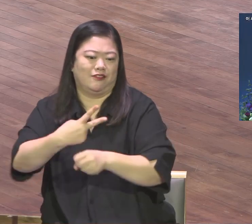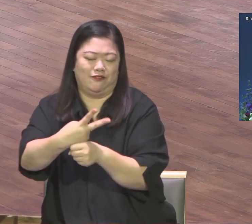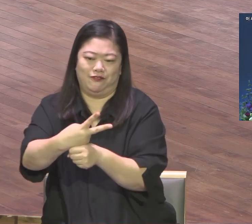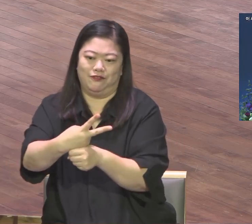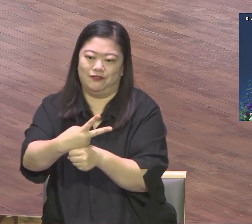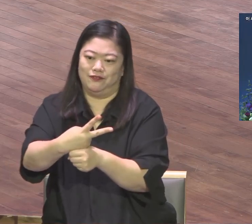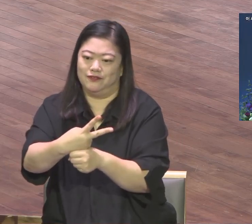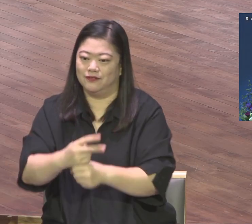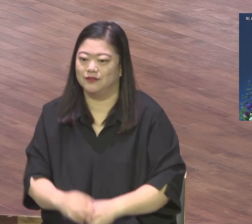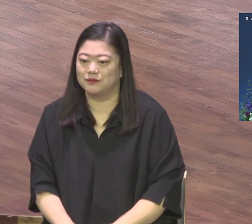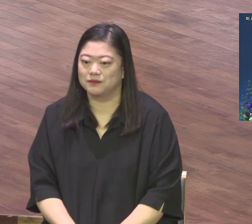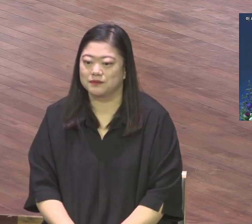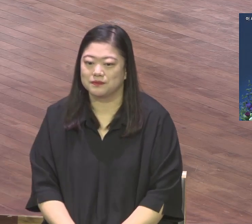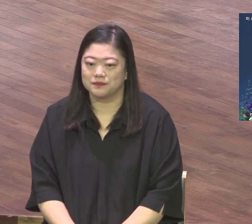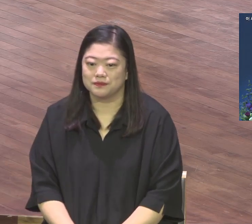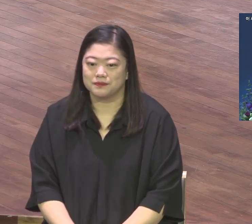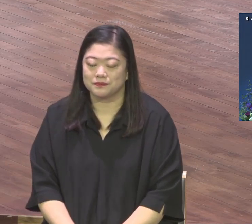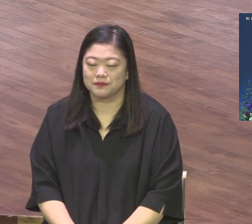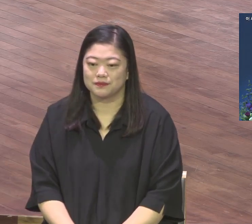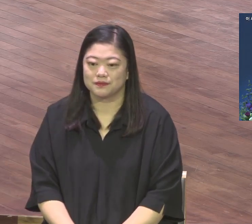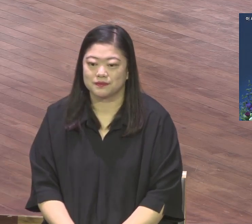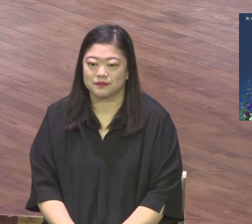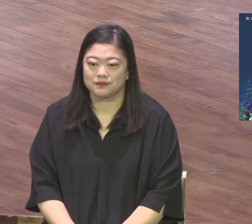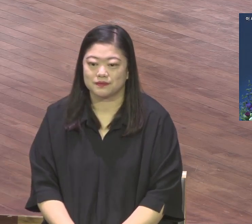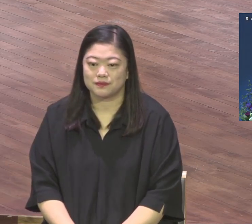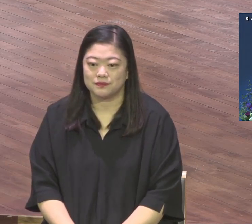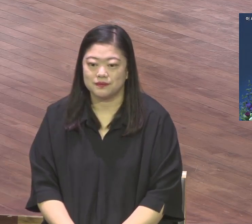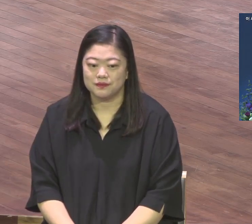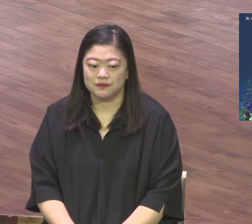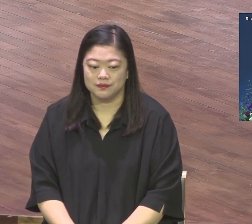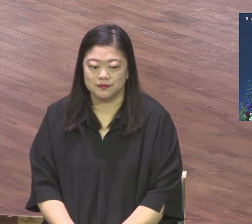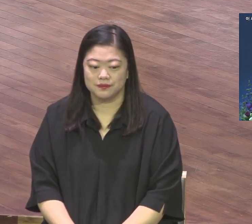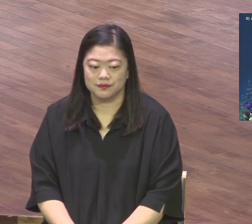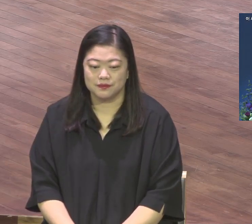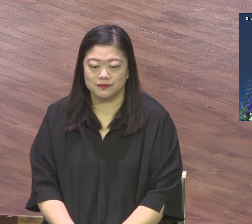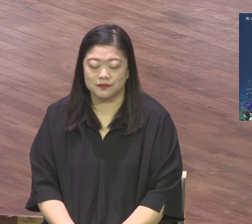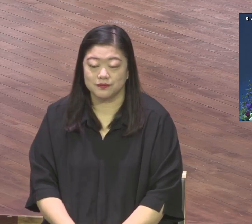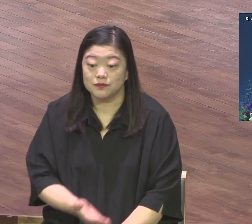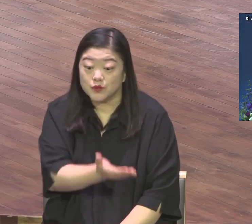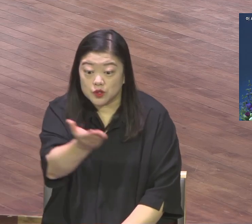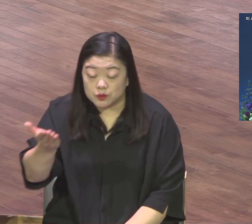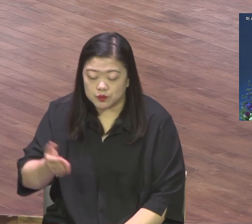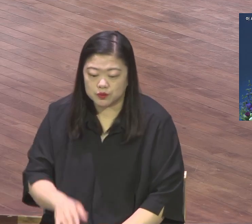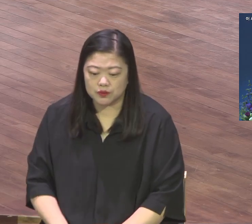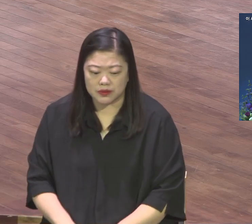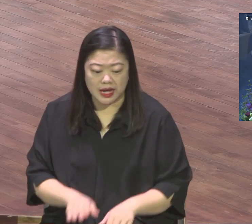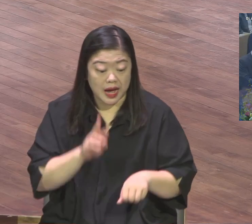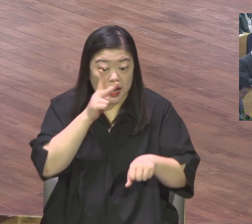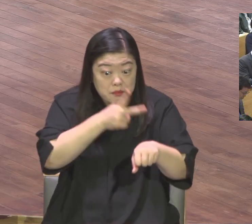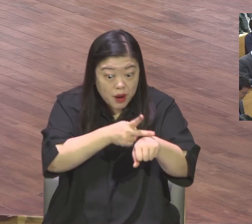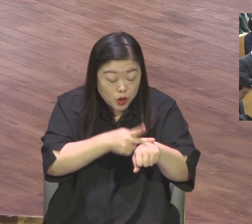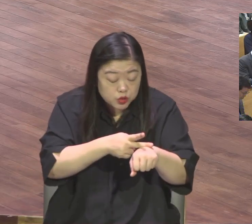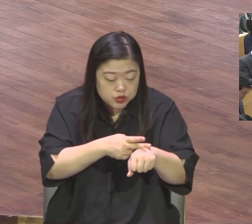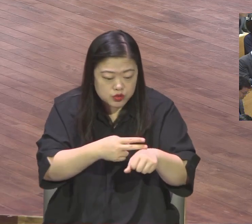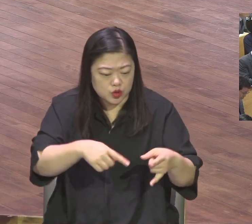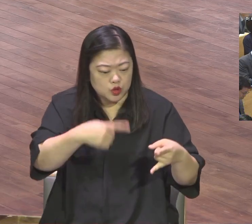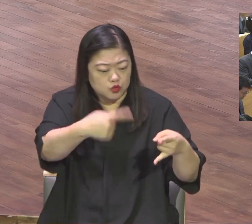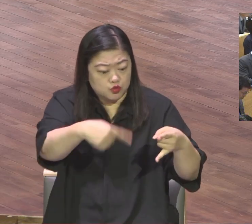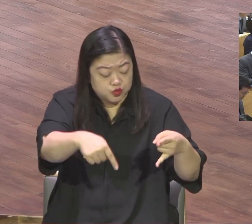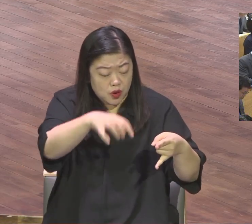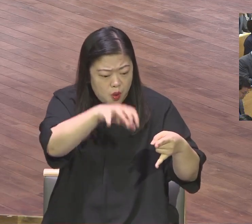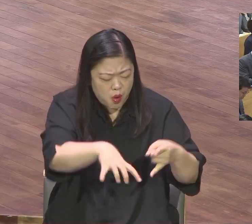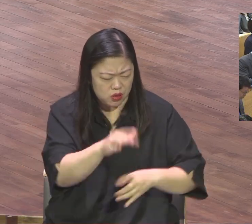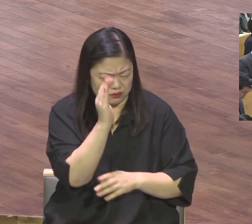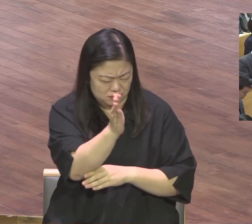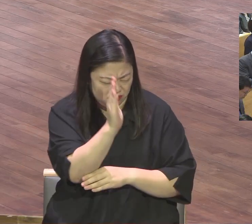자, 오늘 말씀 제목처럼 우리 예원교회가 이 시대의 두란노 소원이 되어야 됩니다. 이